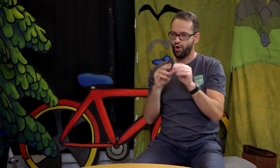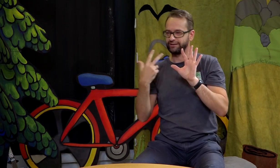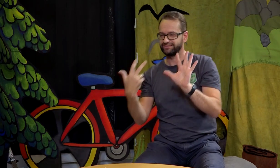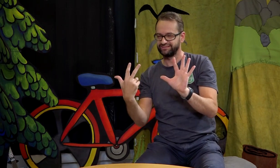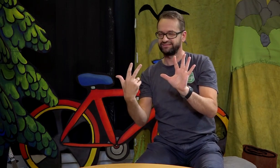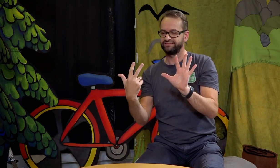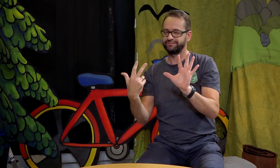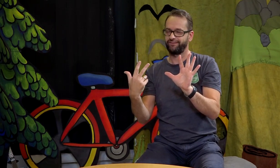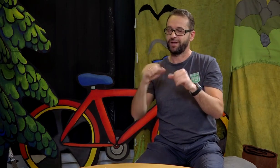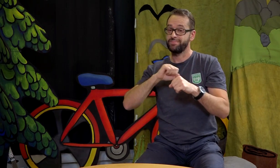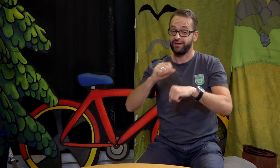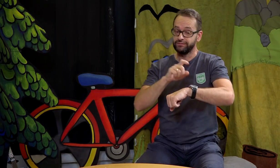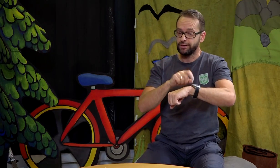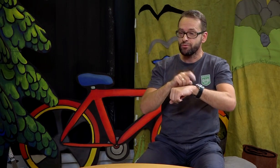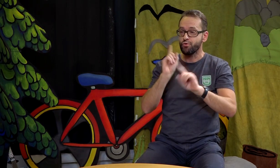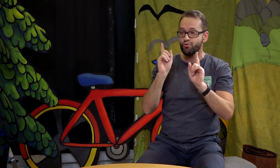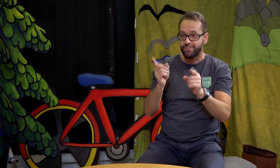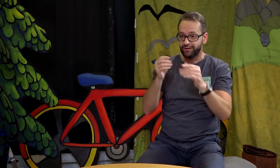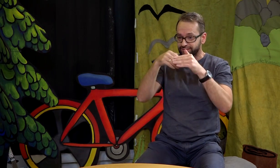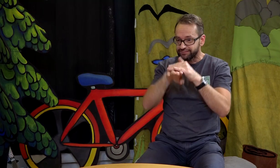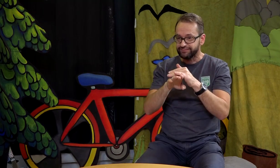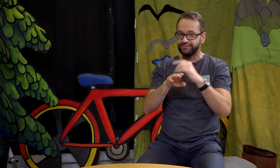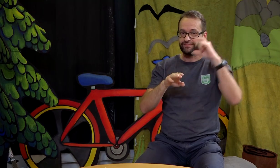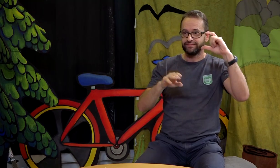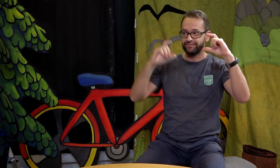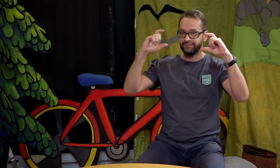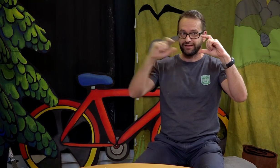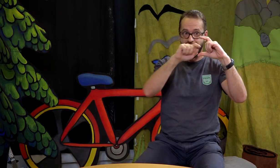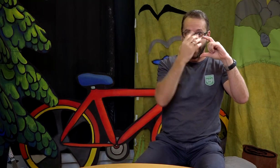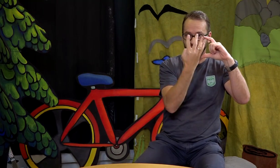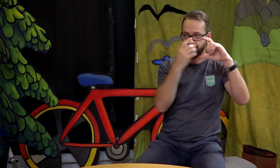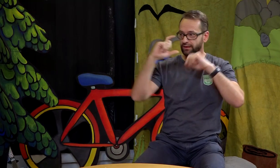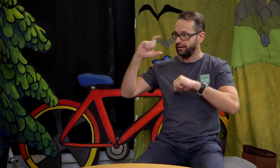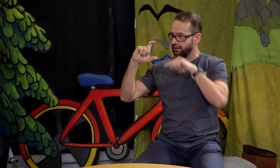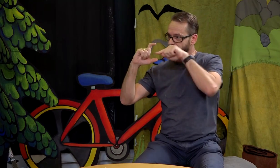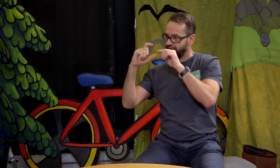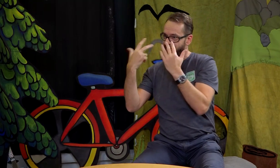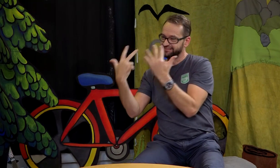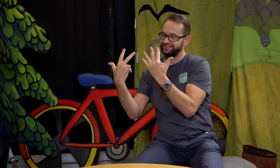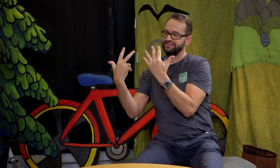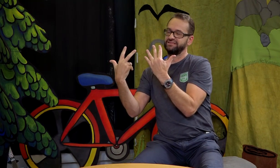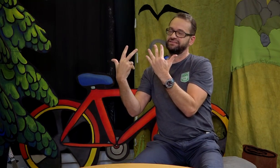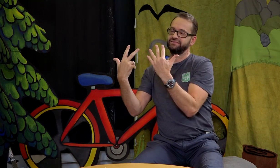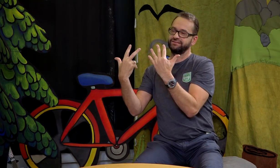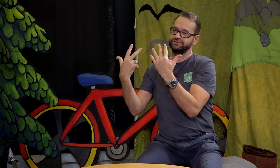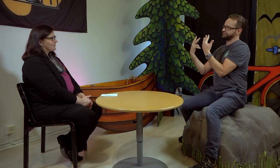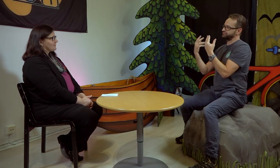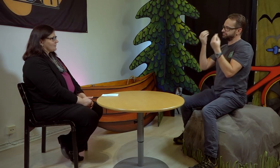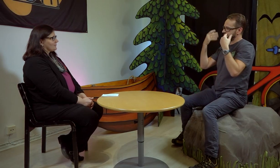Ja kokonaisuus kahdeksan ja se sisältää ajan. Toisessa on neljä, toisessa kahdeksan. Ja